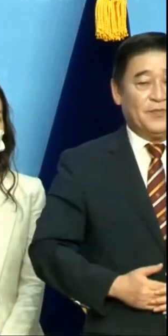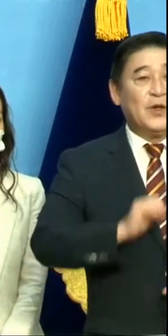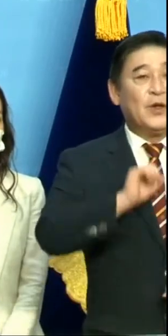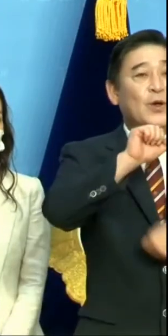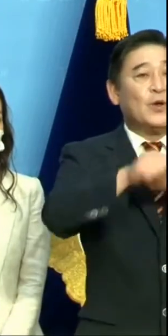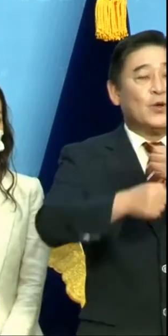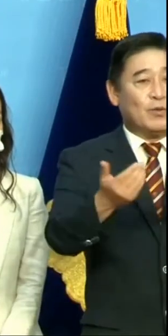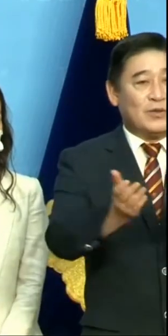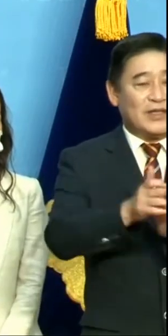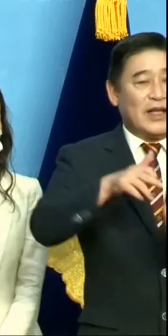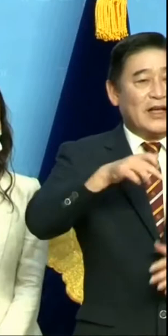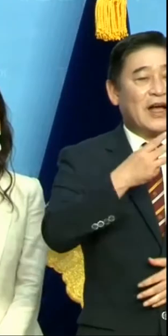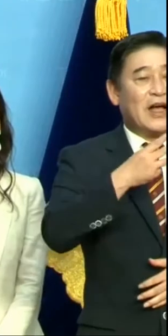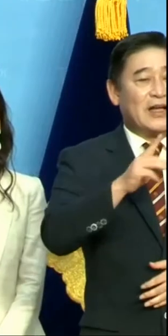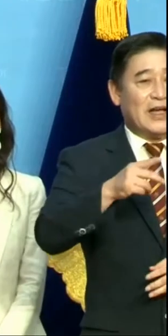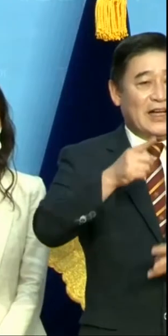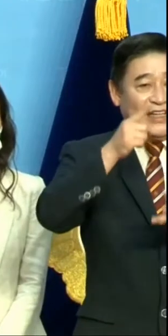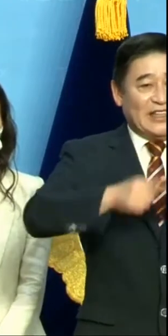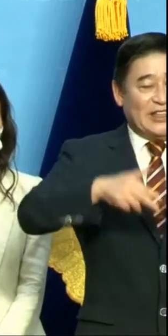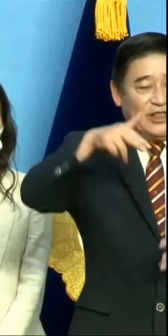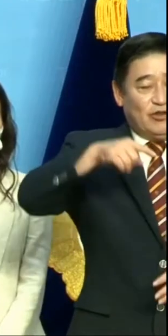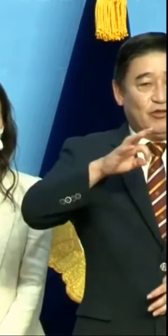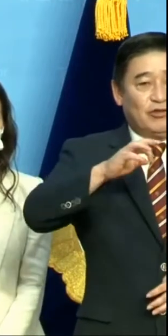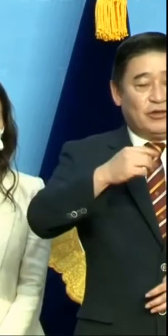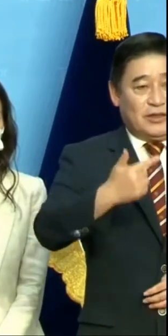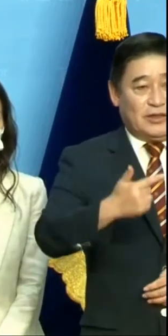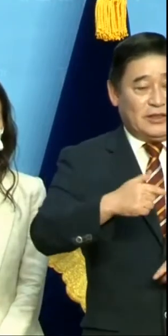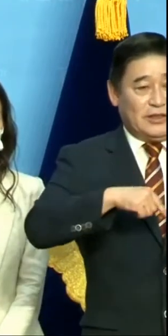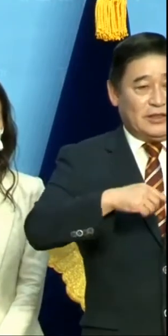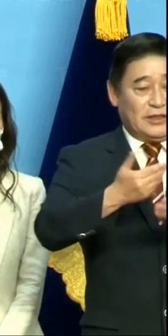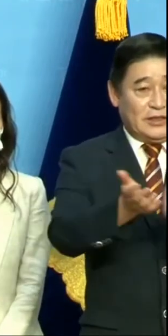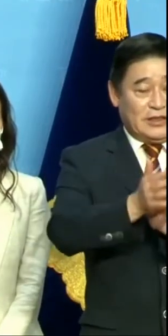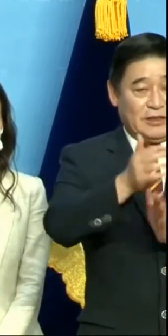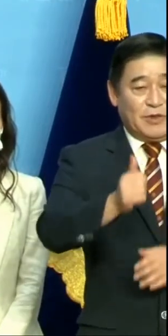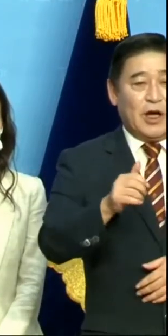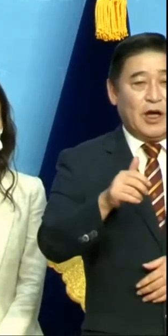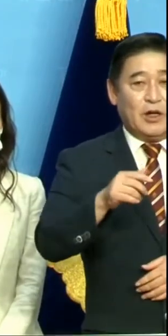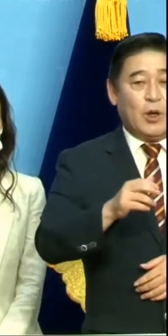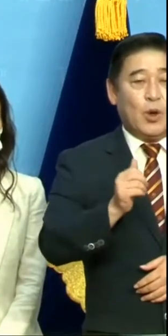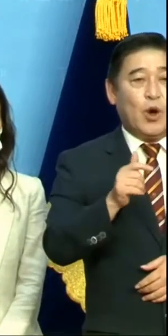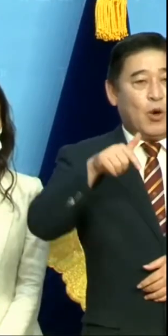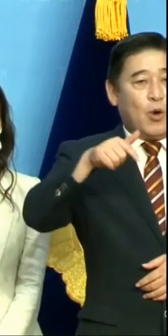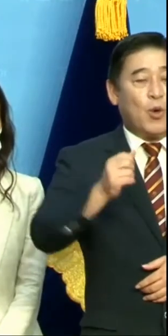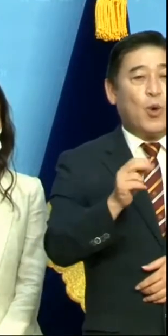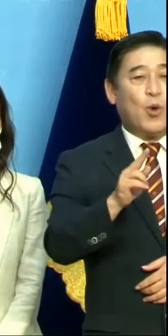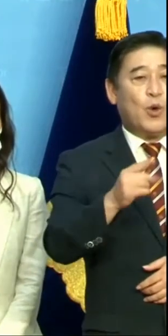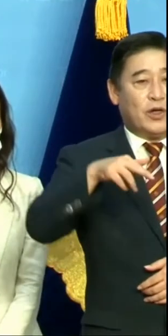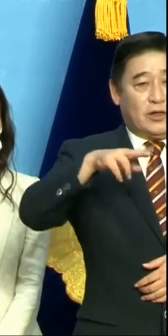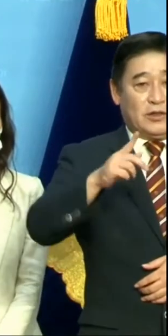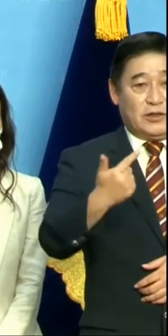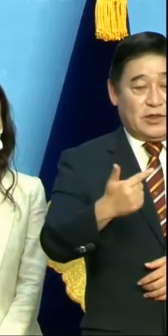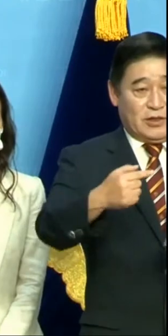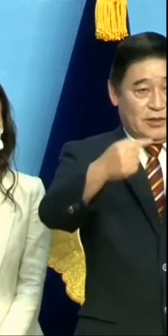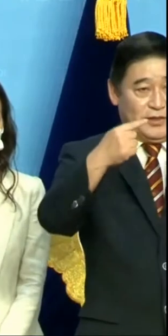동물 난 체 카라신 주운 정택 팀장님 고 현선 활동과 님이 참석하셨습니다